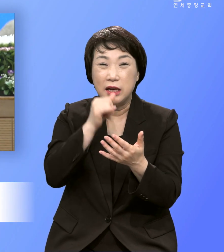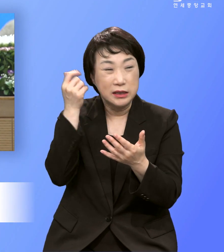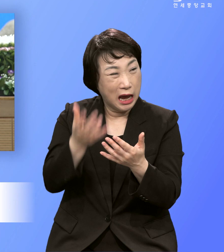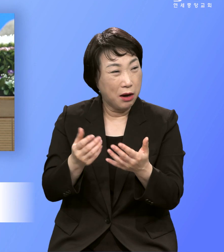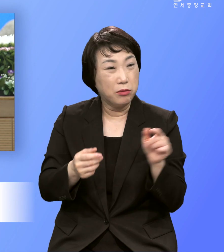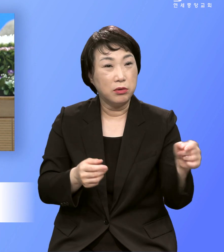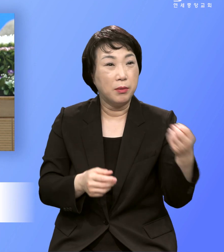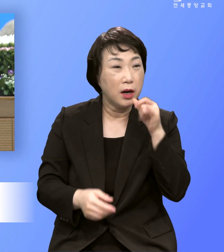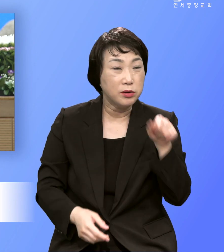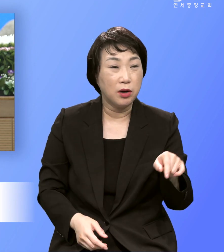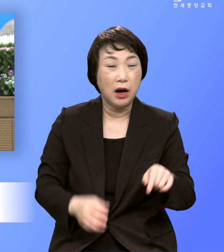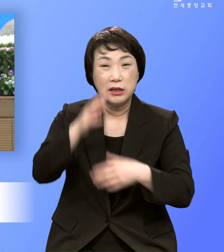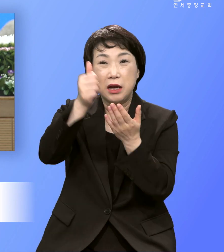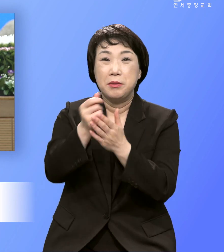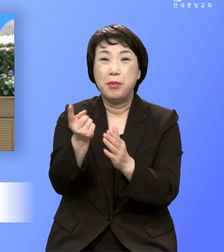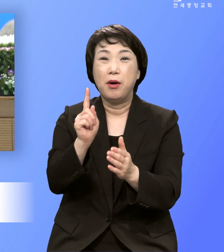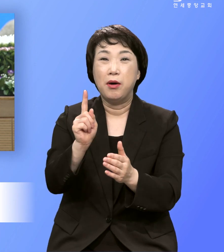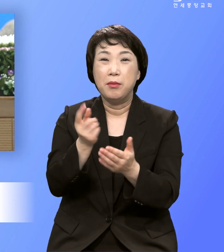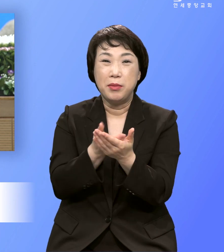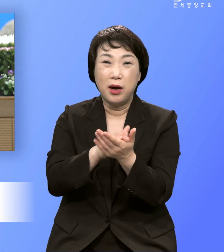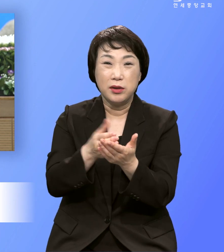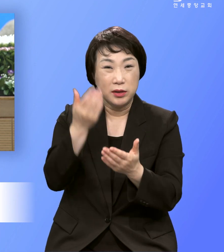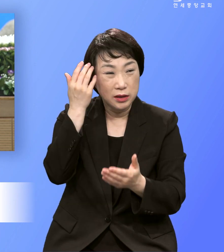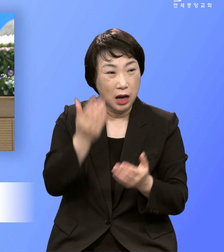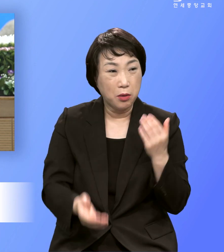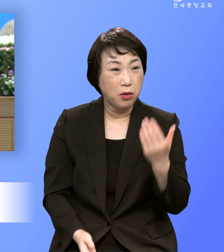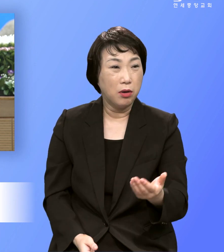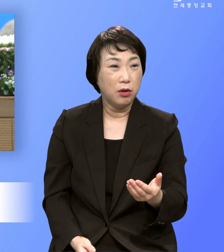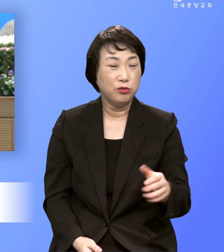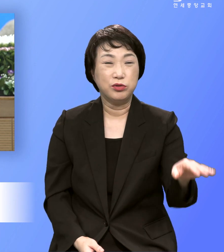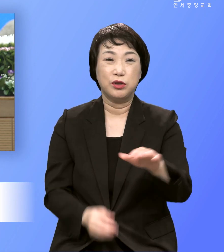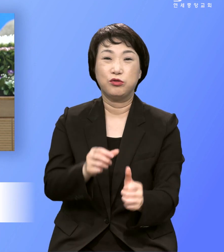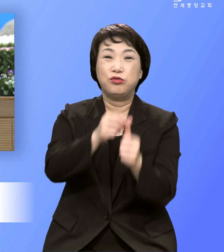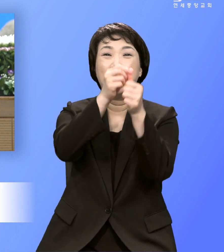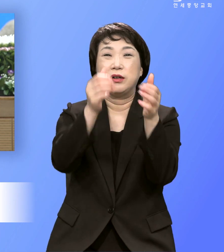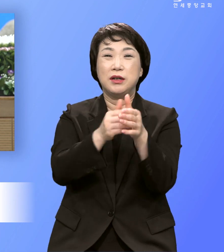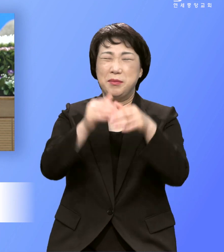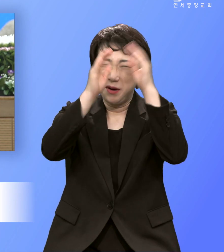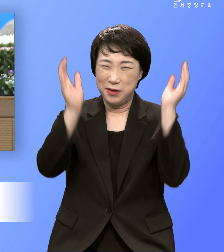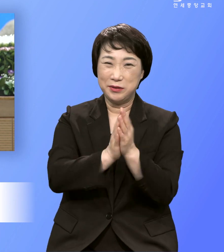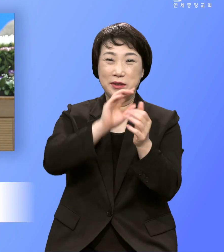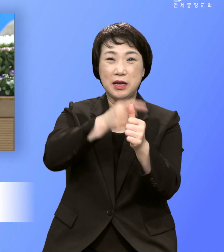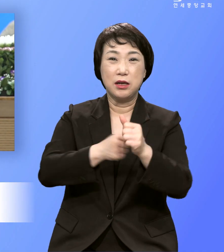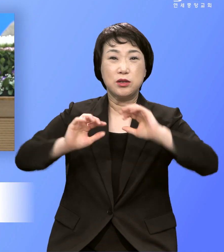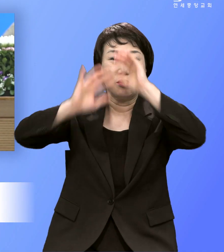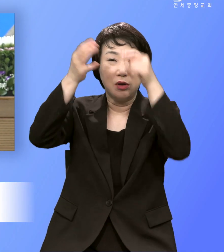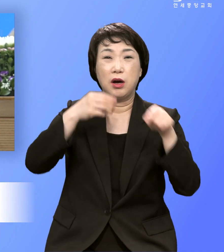하겠냐? 하나님이 그런 빈독죄이냐? 우리는 한 번 구원받으면 다 천국 간다.